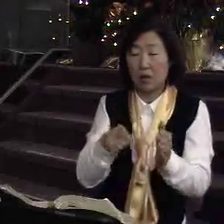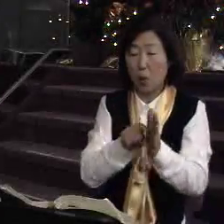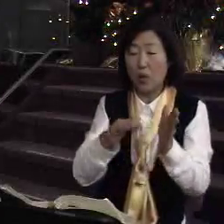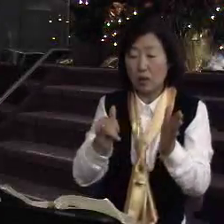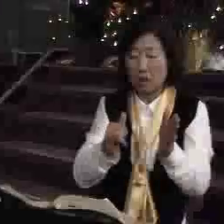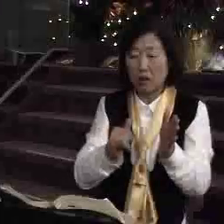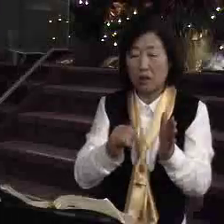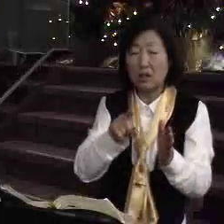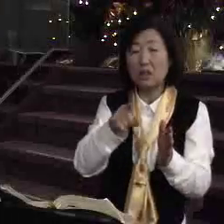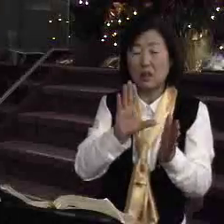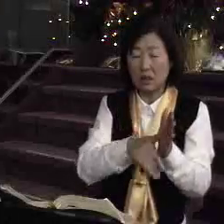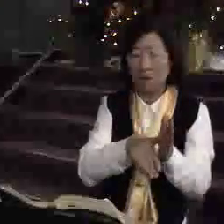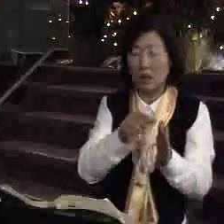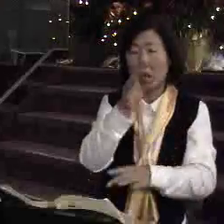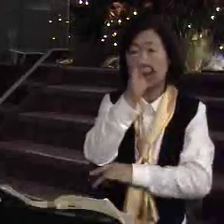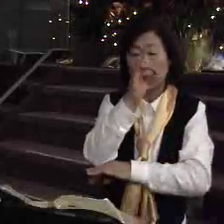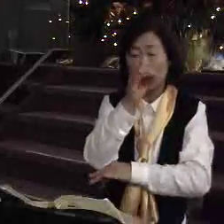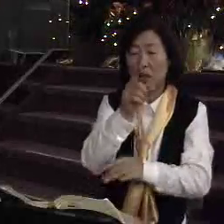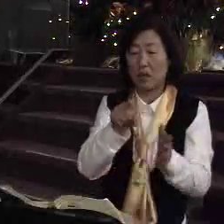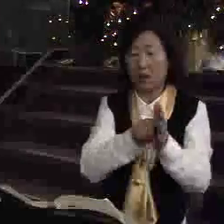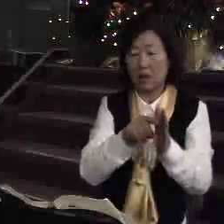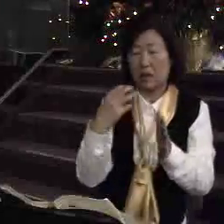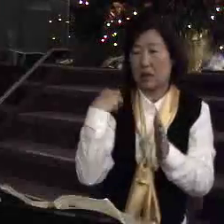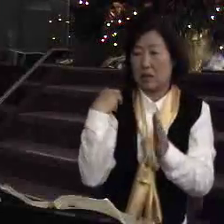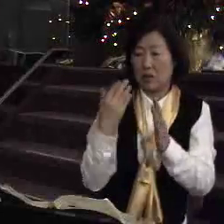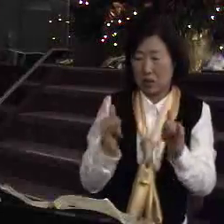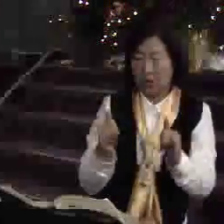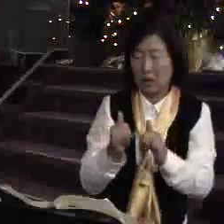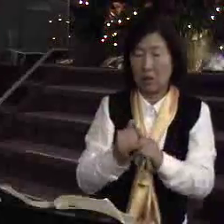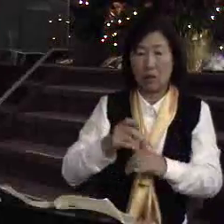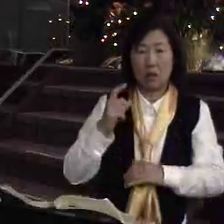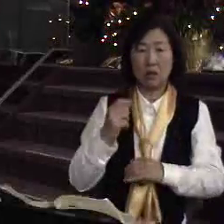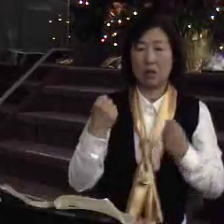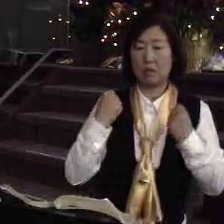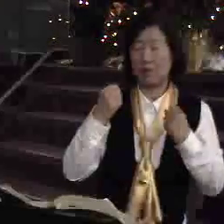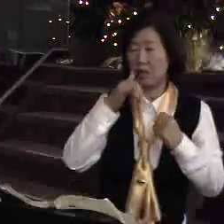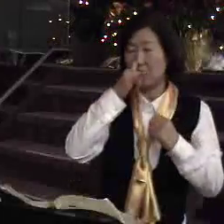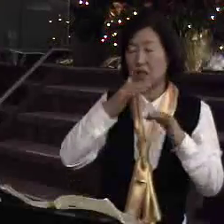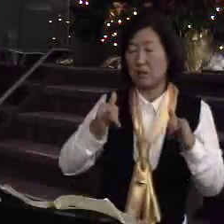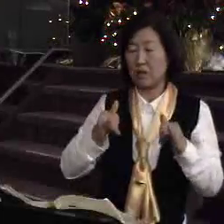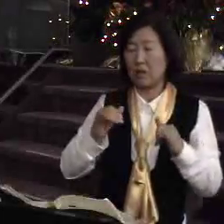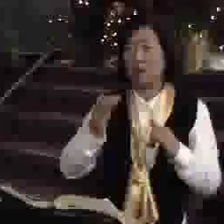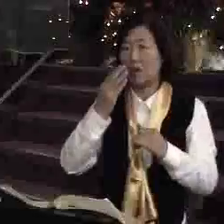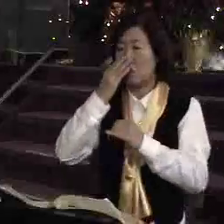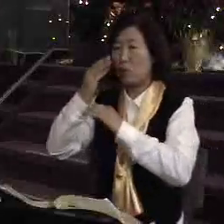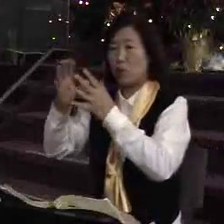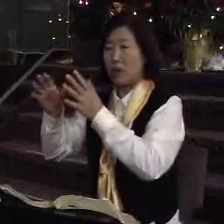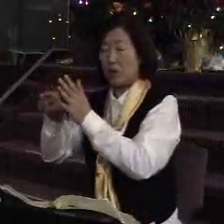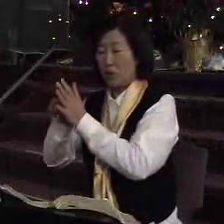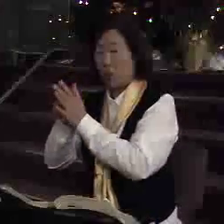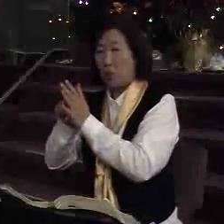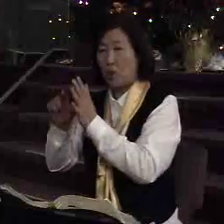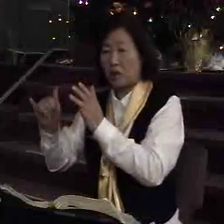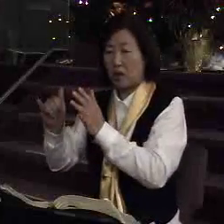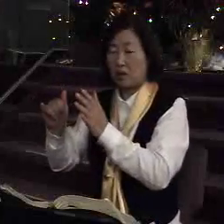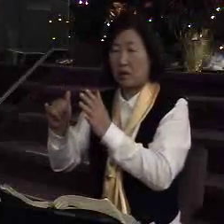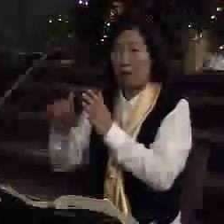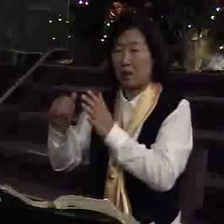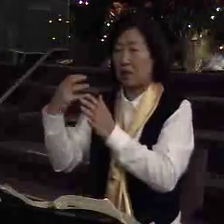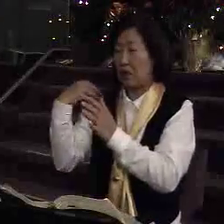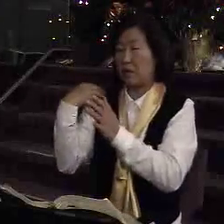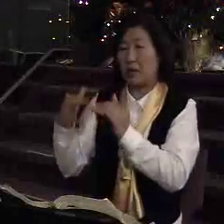이제 초대교회의 지도자들 중에 파워풀한 자리에 계신 분들은 다 유대교 그 백그라운드가 있는